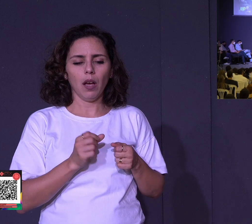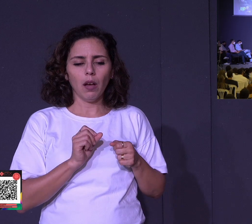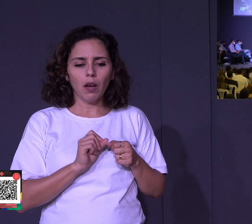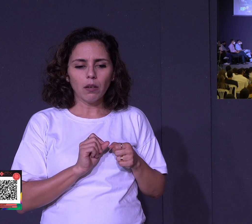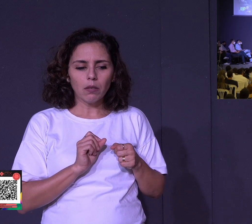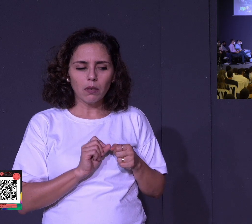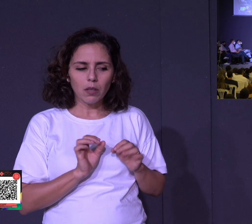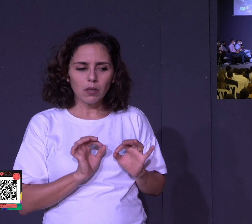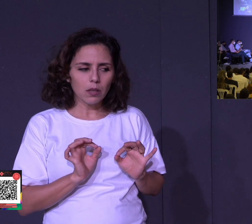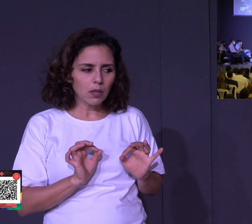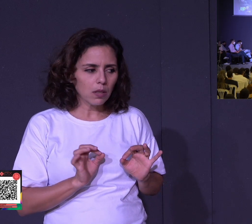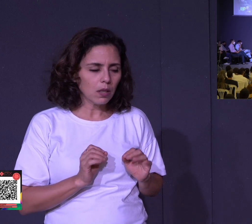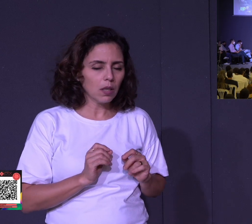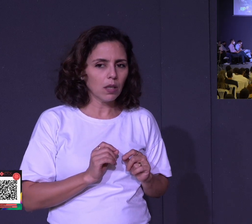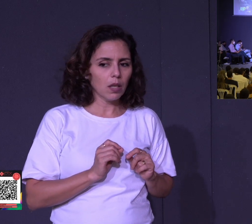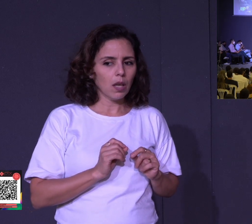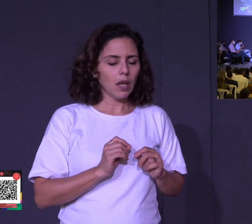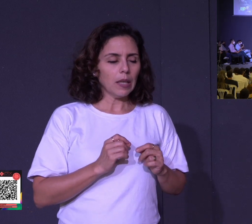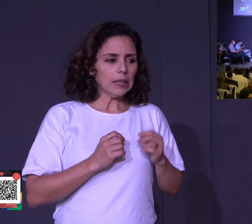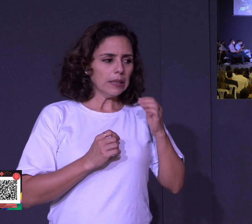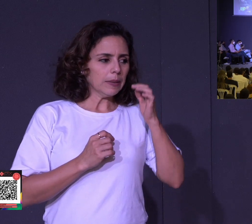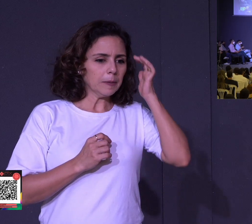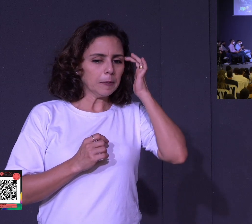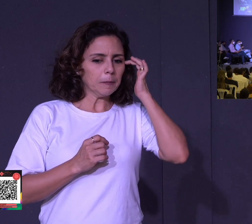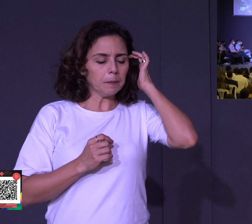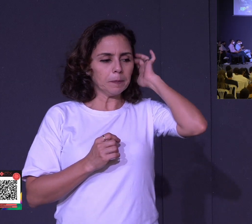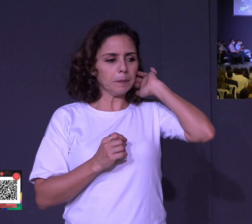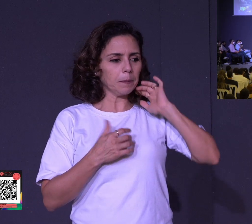vou fazer, já não sei se não vou fazer.